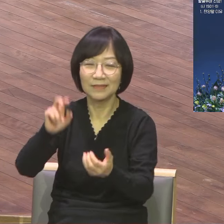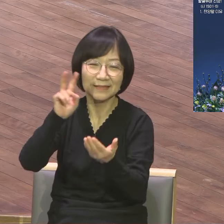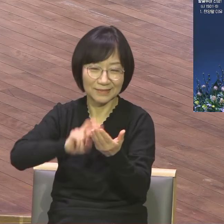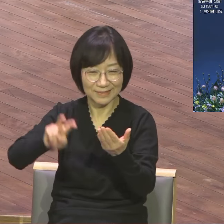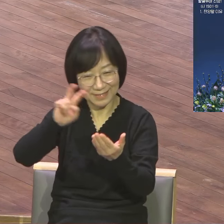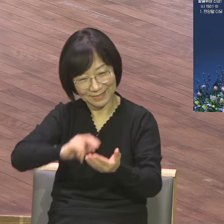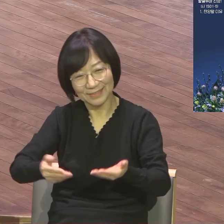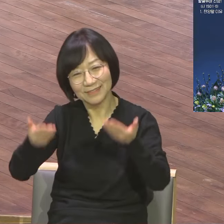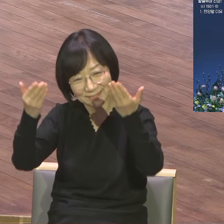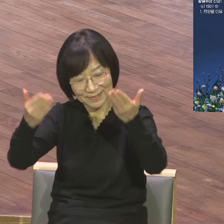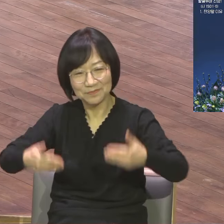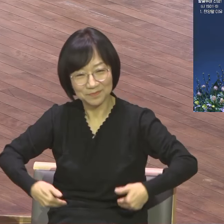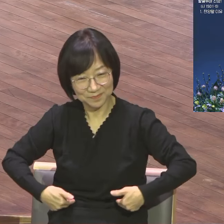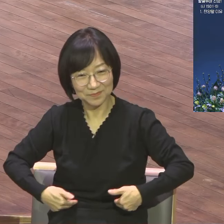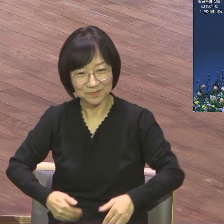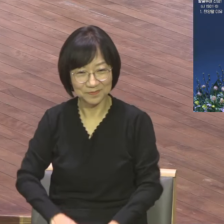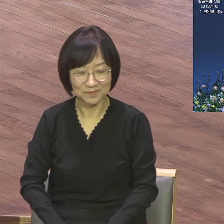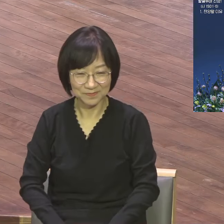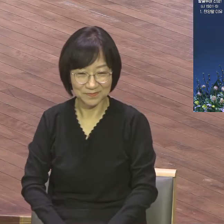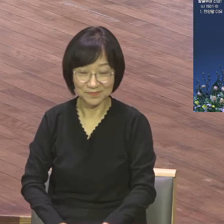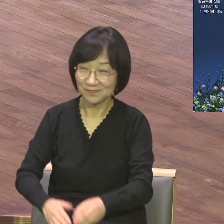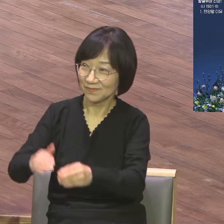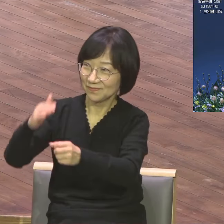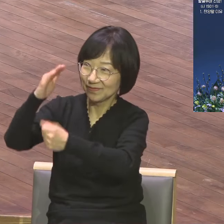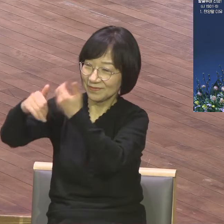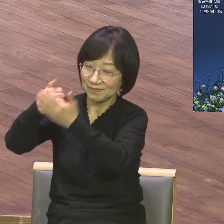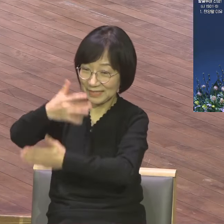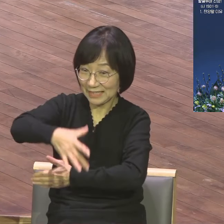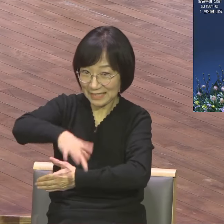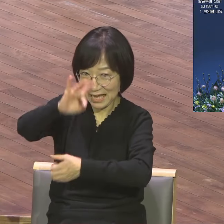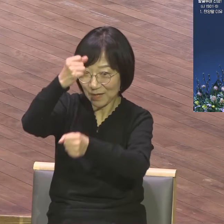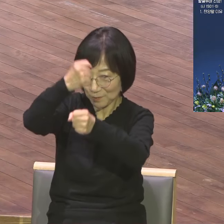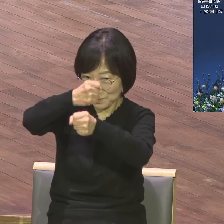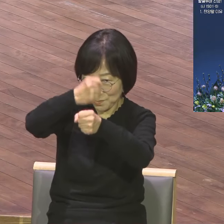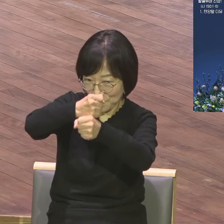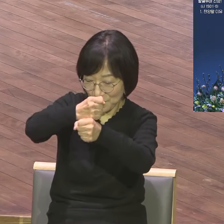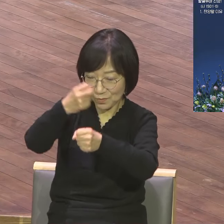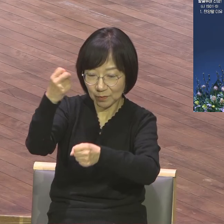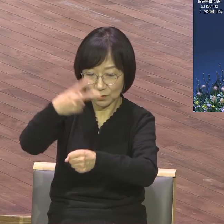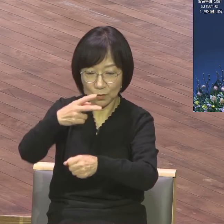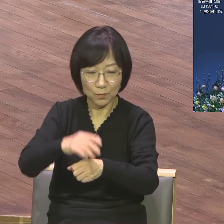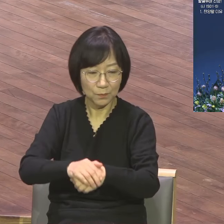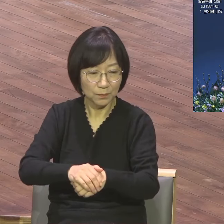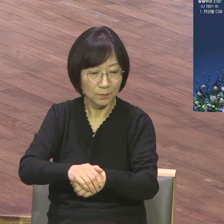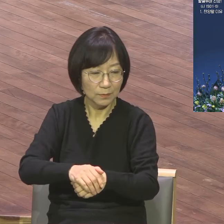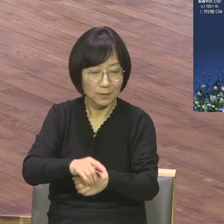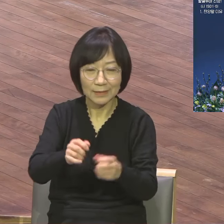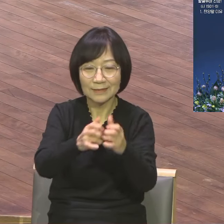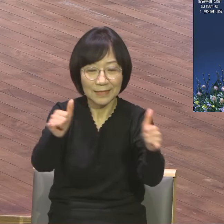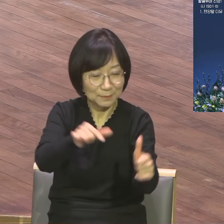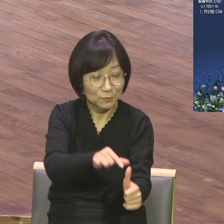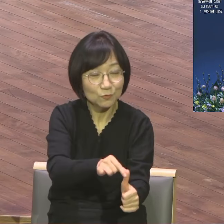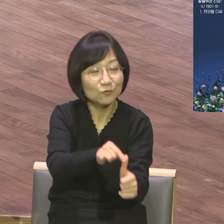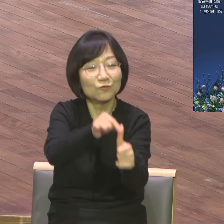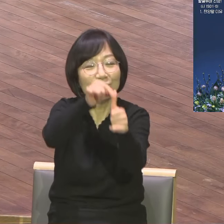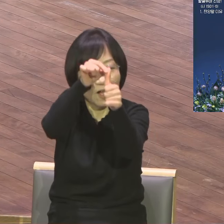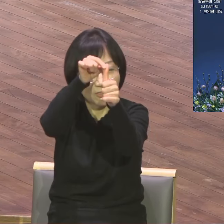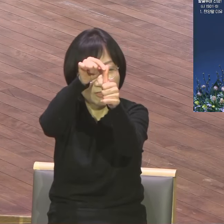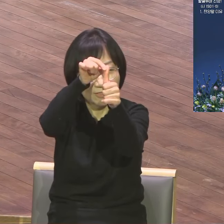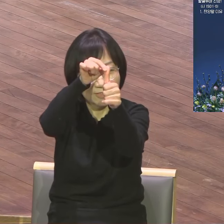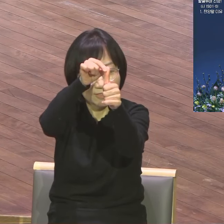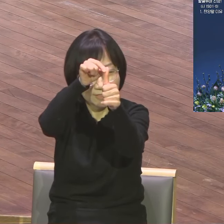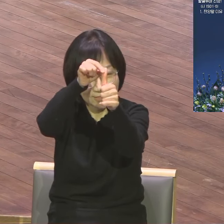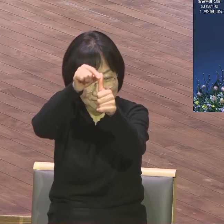이런 하나님의 창조사역과 함께 하나님의 택한 백성을 구원하시는 구속사역,